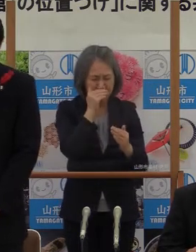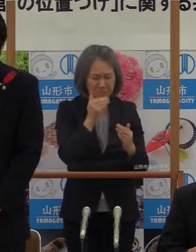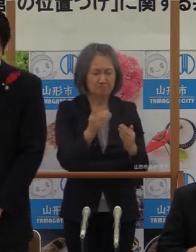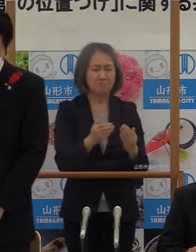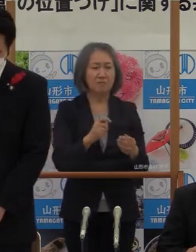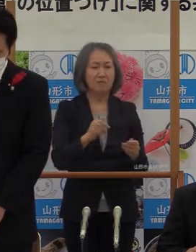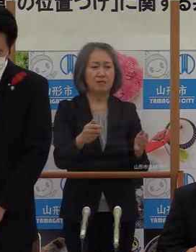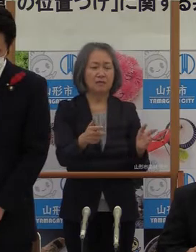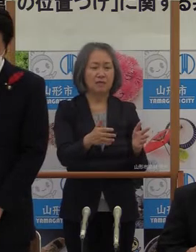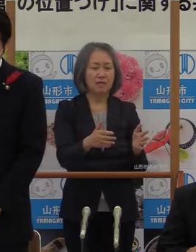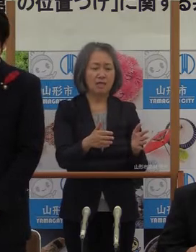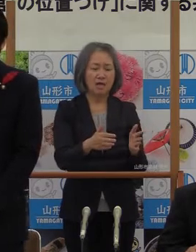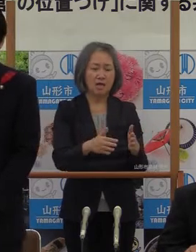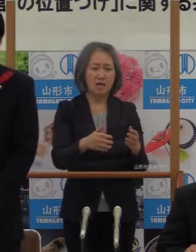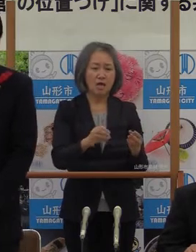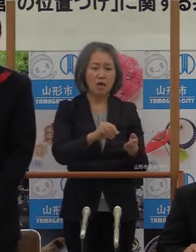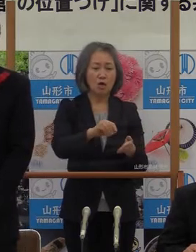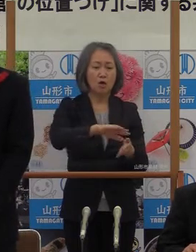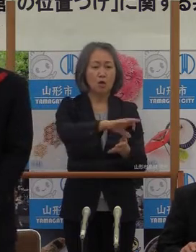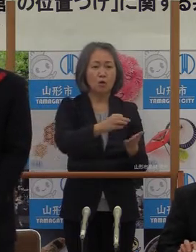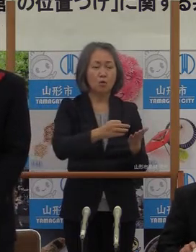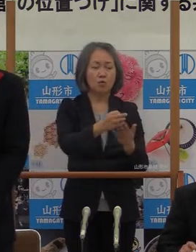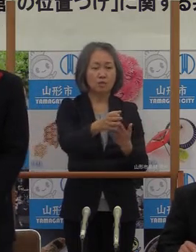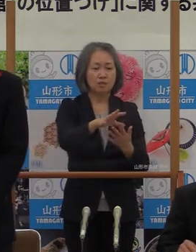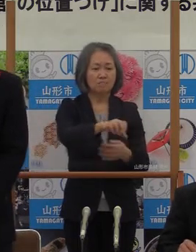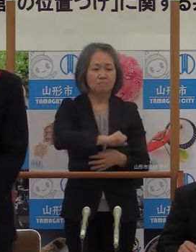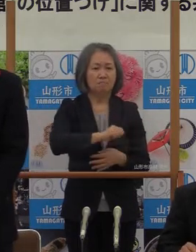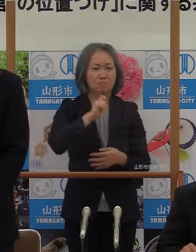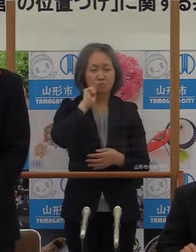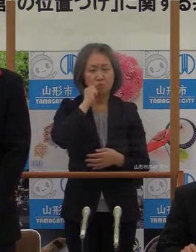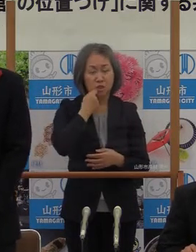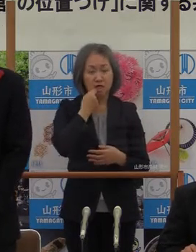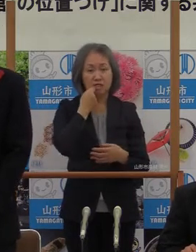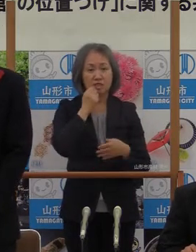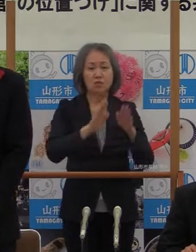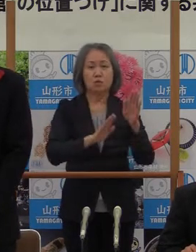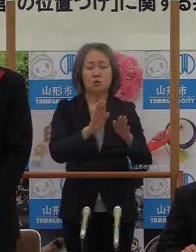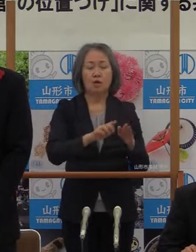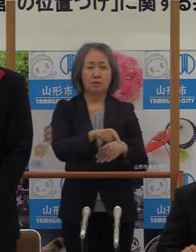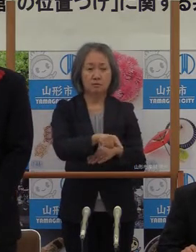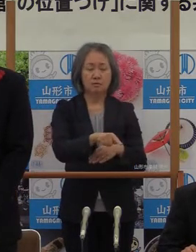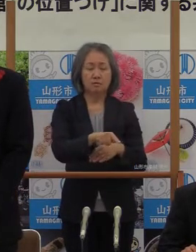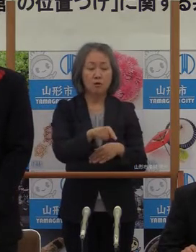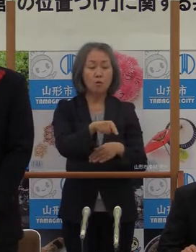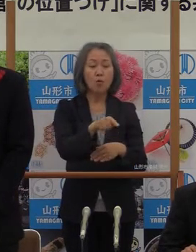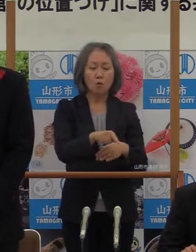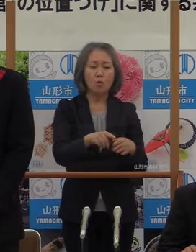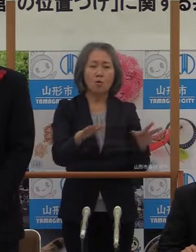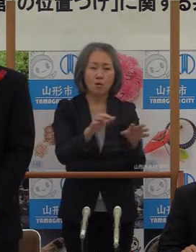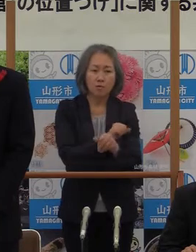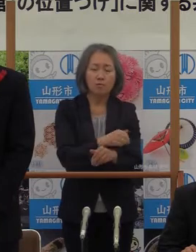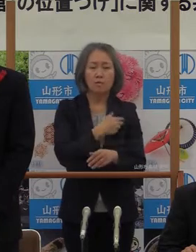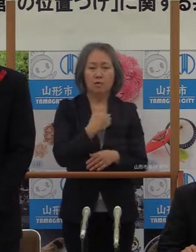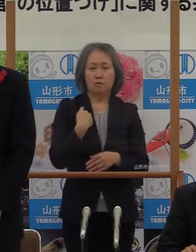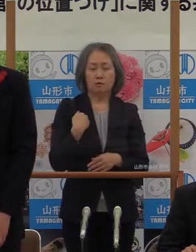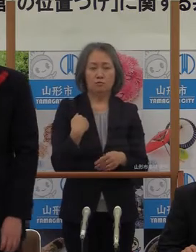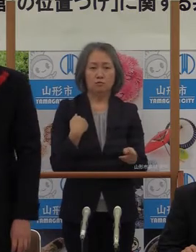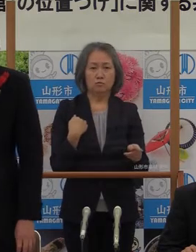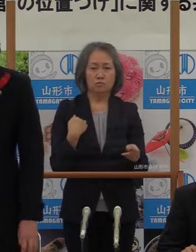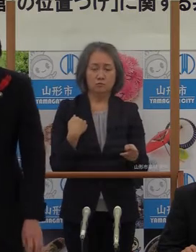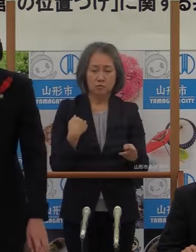確保が困難であった本町七日町地区における公園空白区域が解消できるということになります